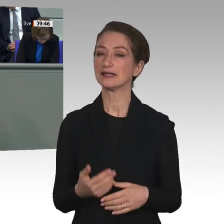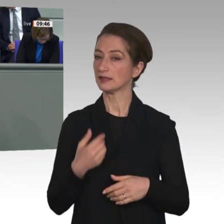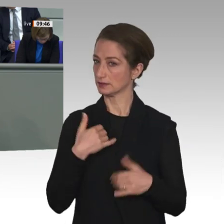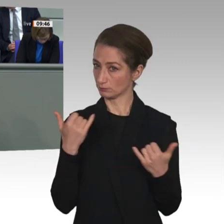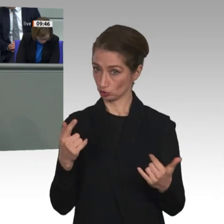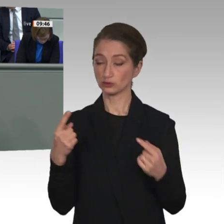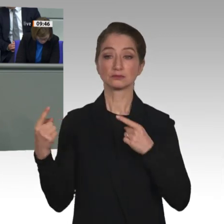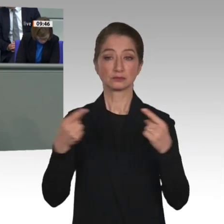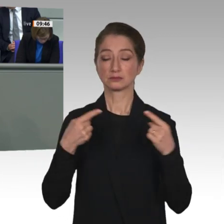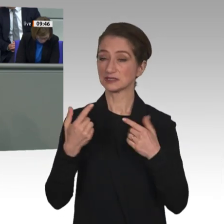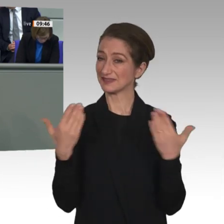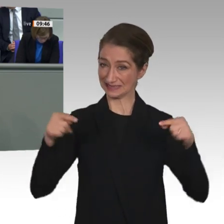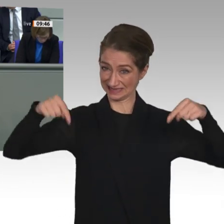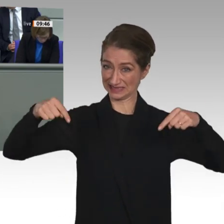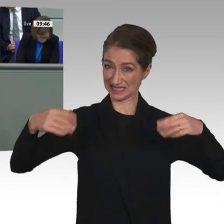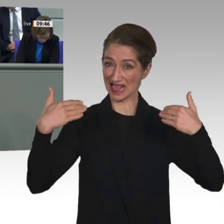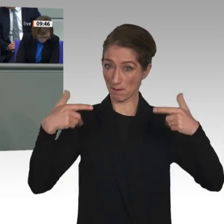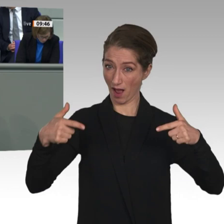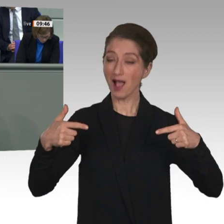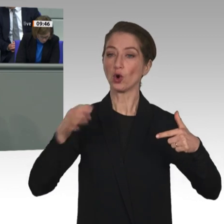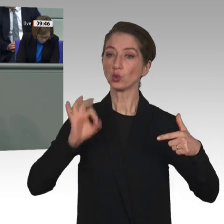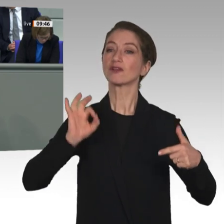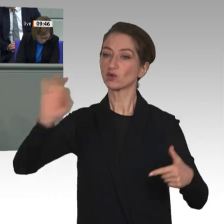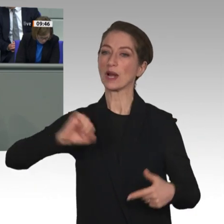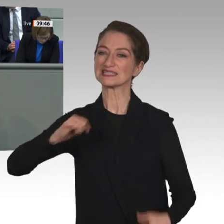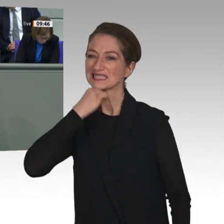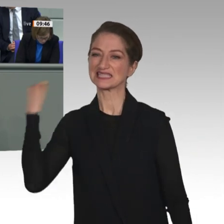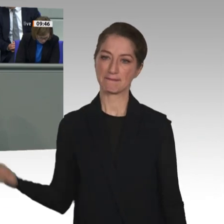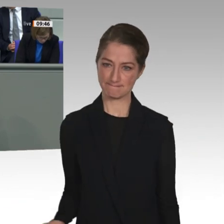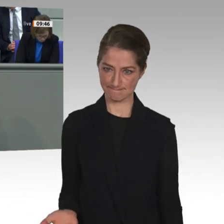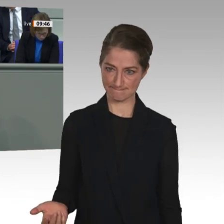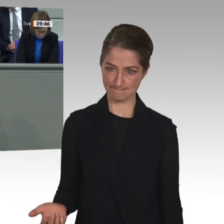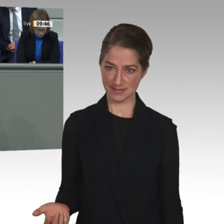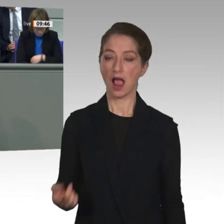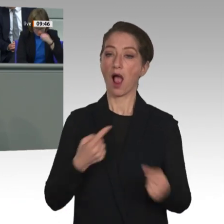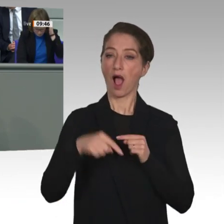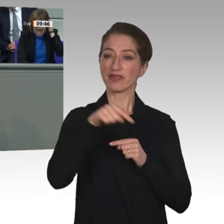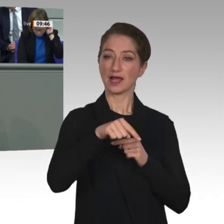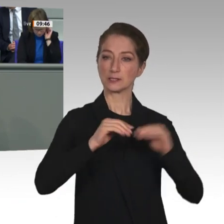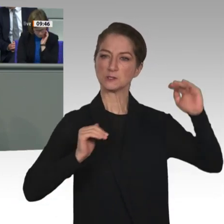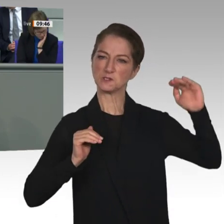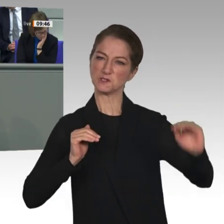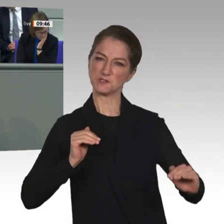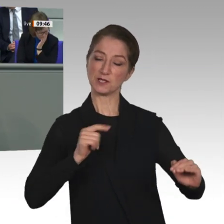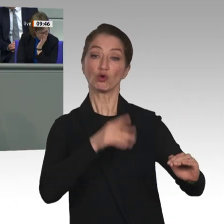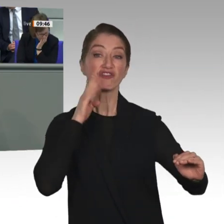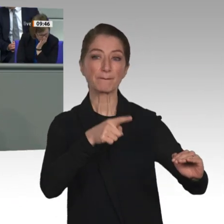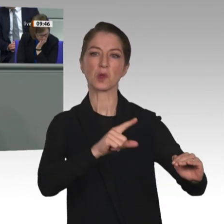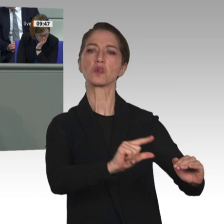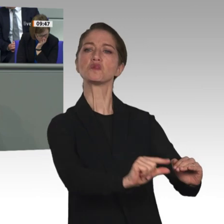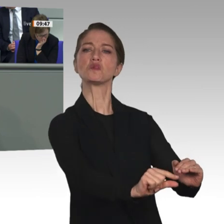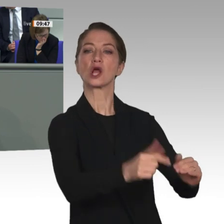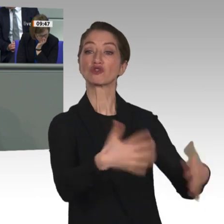reden, in dem Rechtsextremismus gedeiht. Ein Klima, in dem die Abwertung des anderen, des vermeintlich Fremden und angeblich